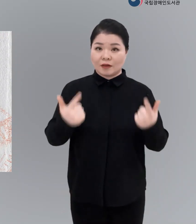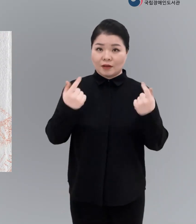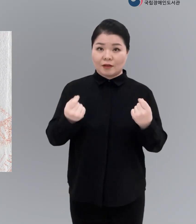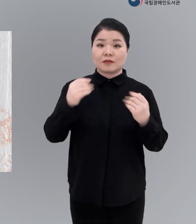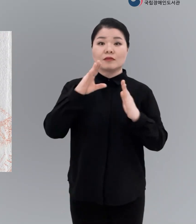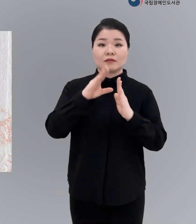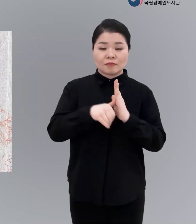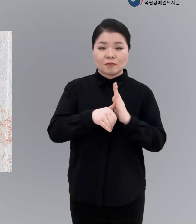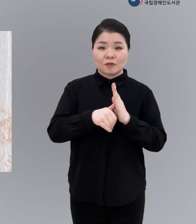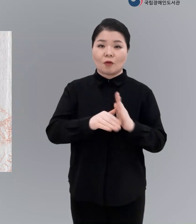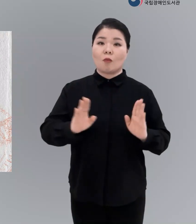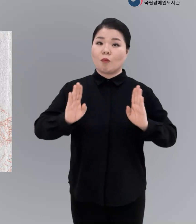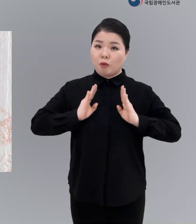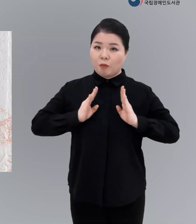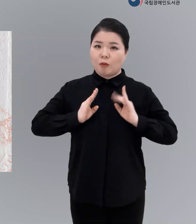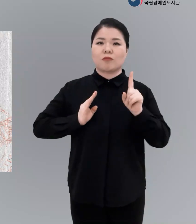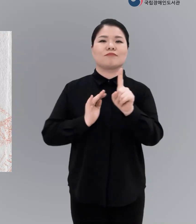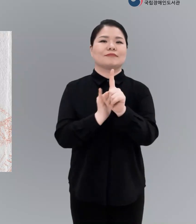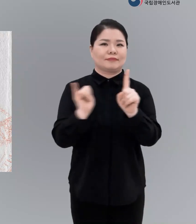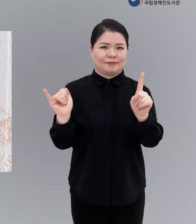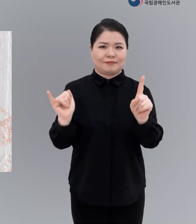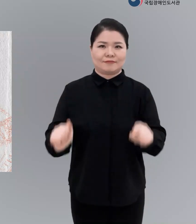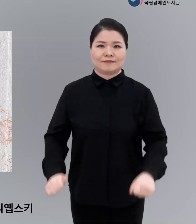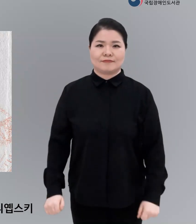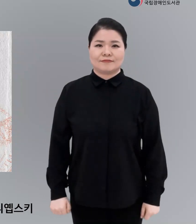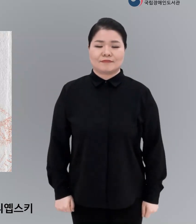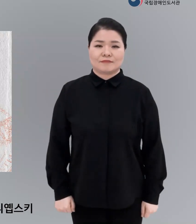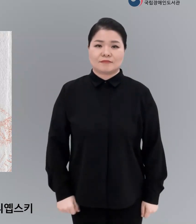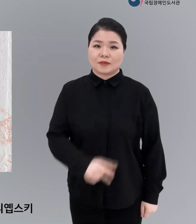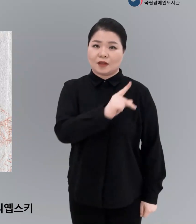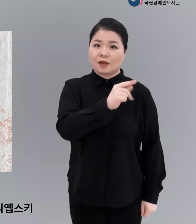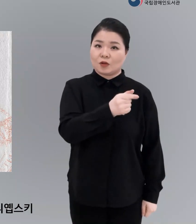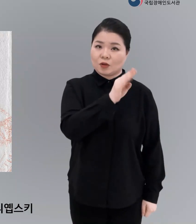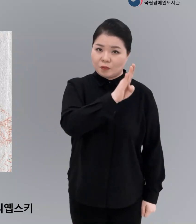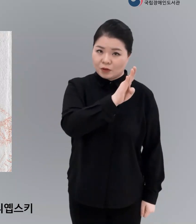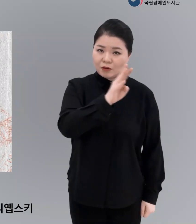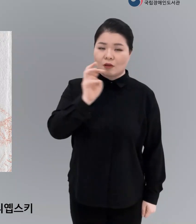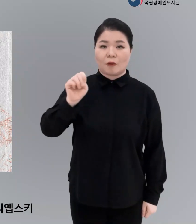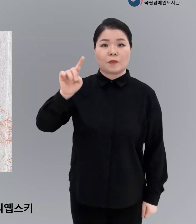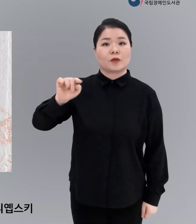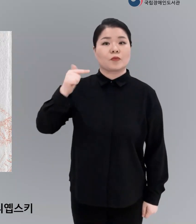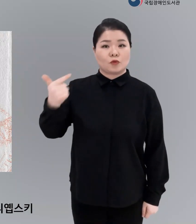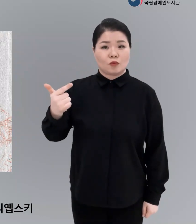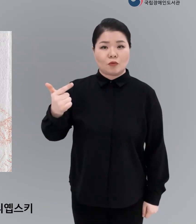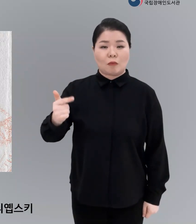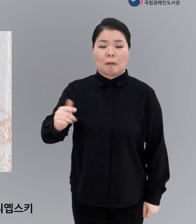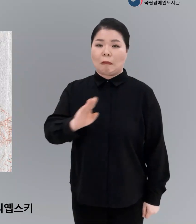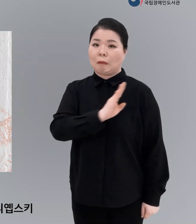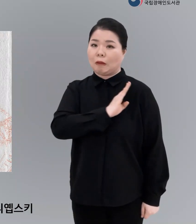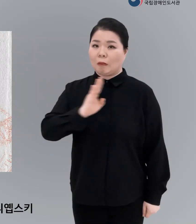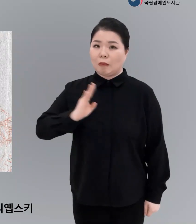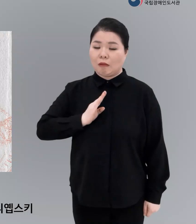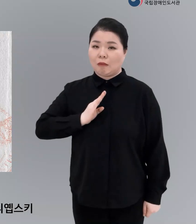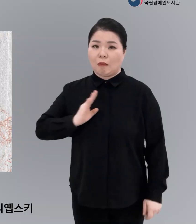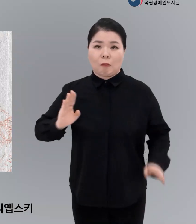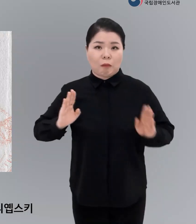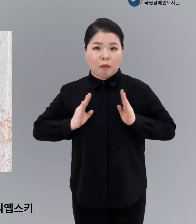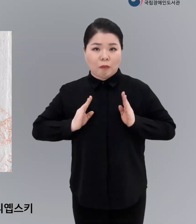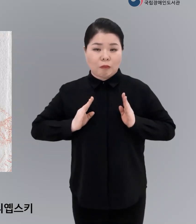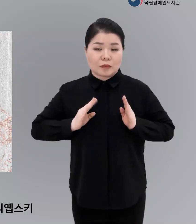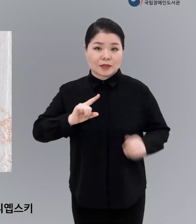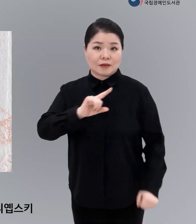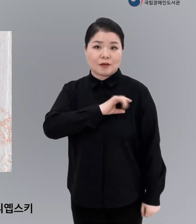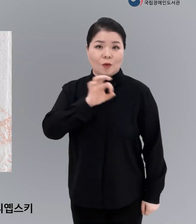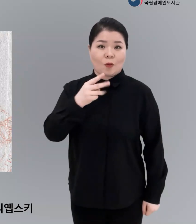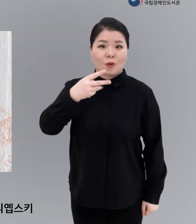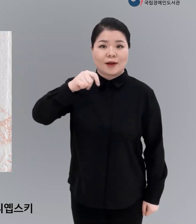같은 시대에 활약한 이 둘은 동일 인물이다. KGB에서 M16으로 전향한 이중 스파이